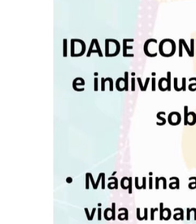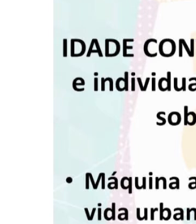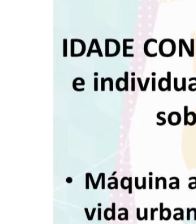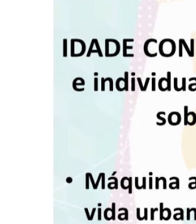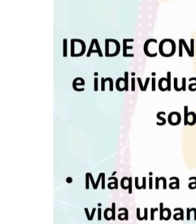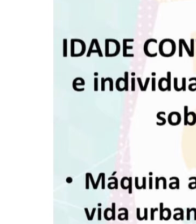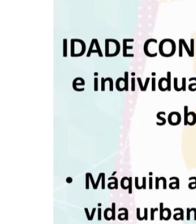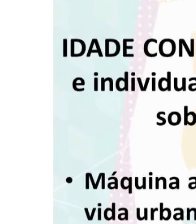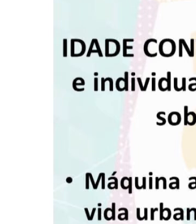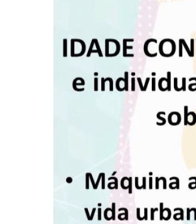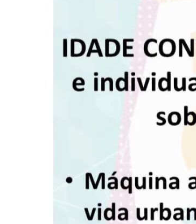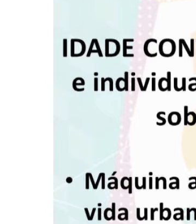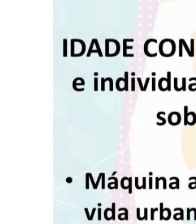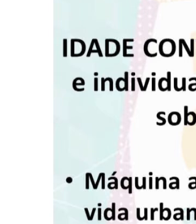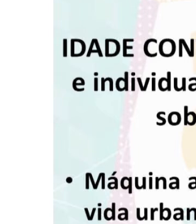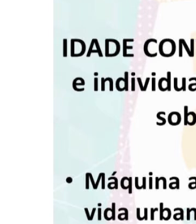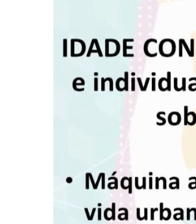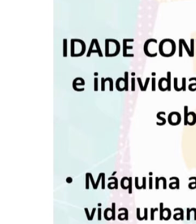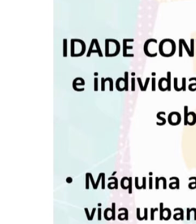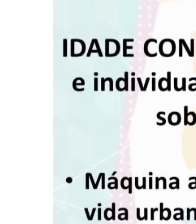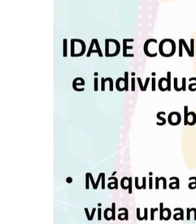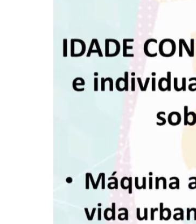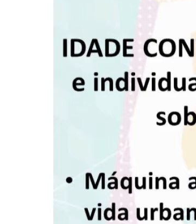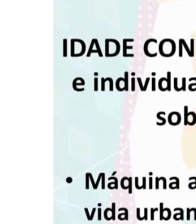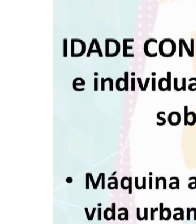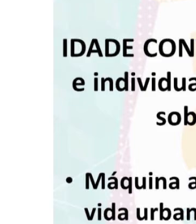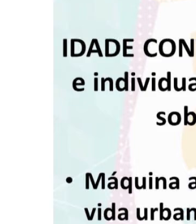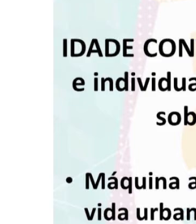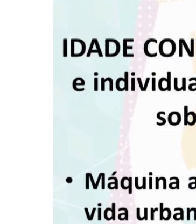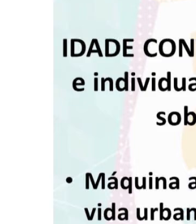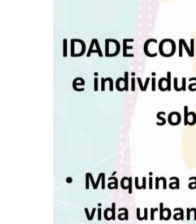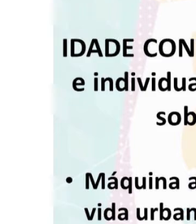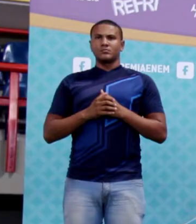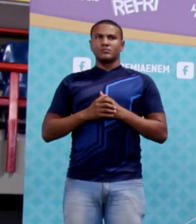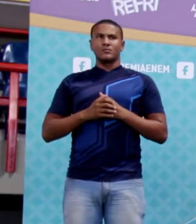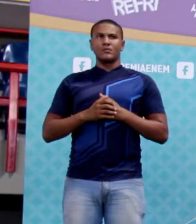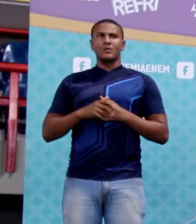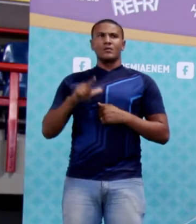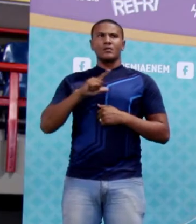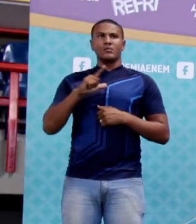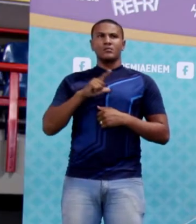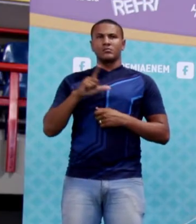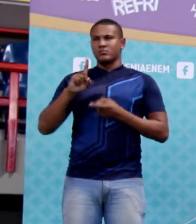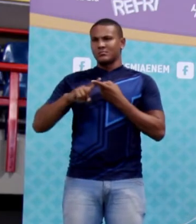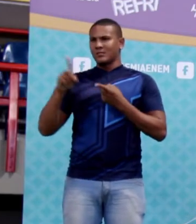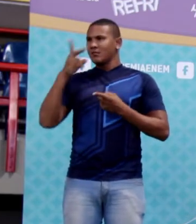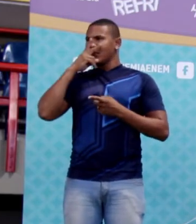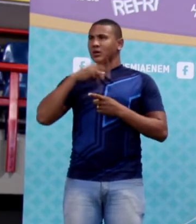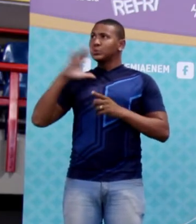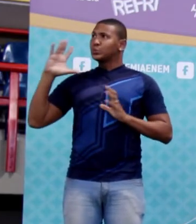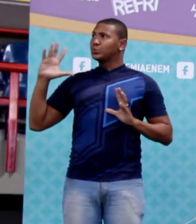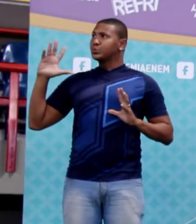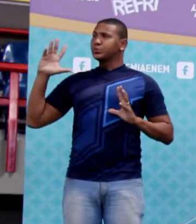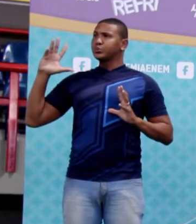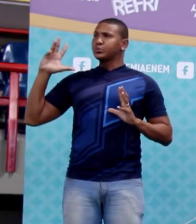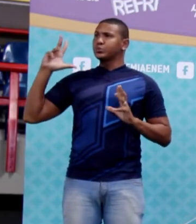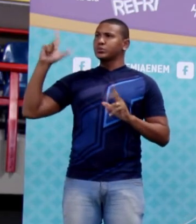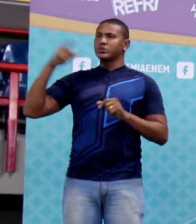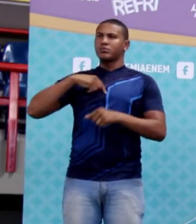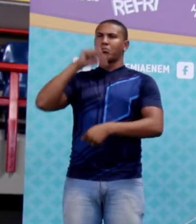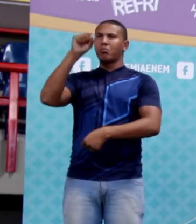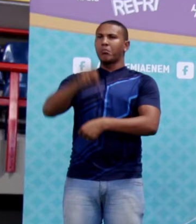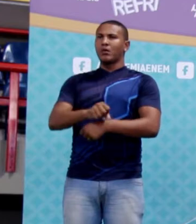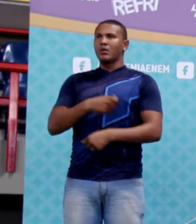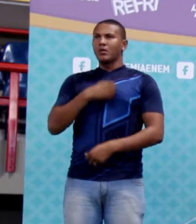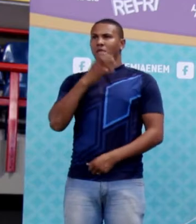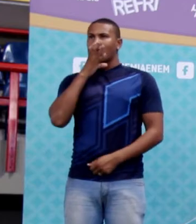esporte. Você vê que o Brasil, por exemplo, o mundo para diante das Olimpíadas. O mundo